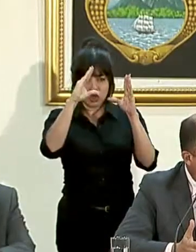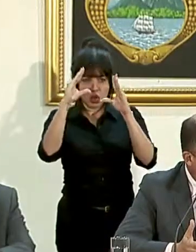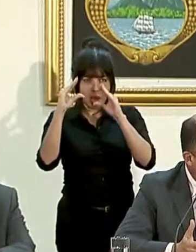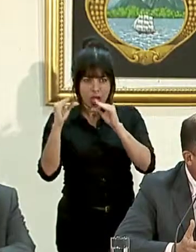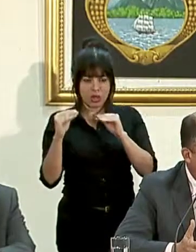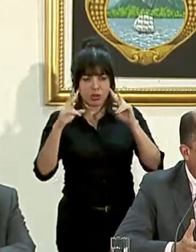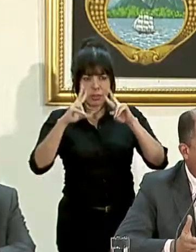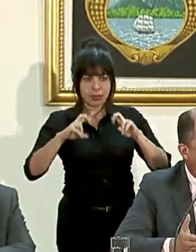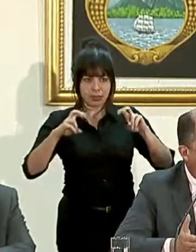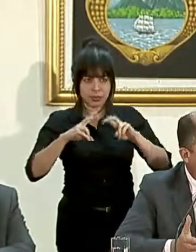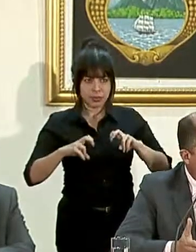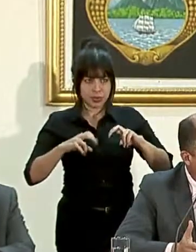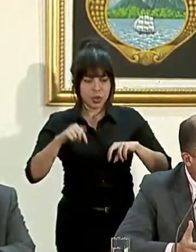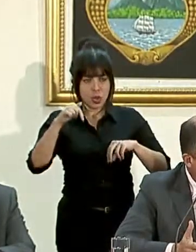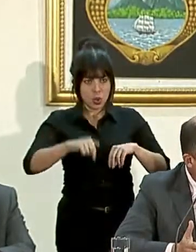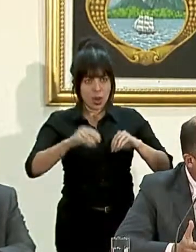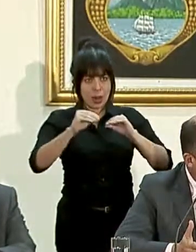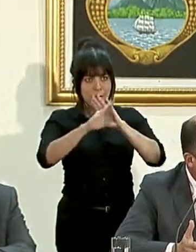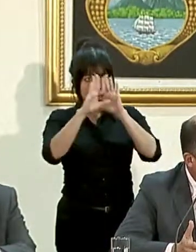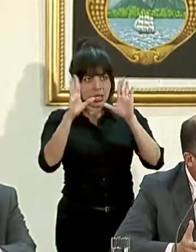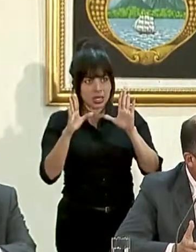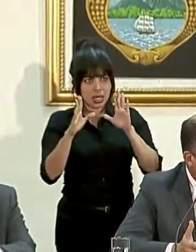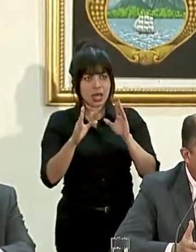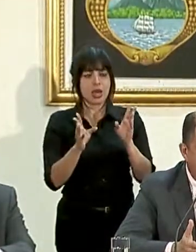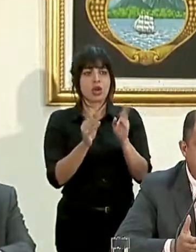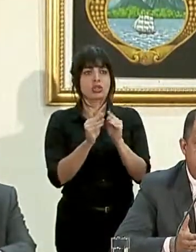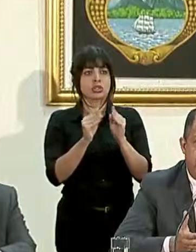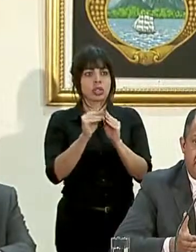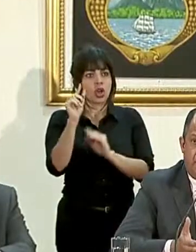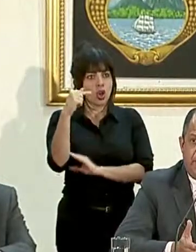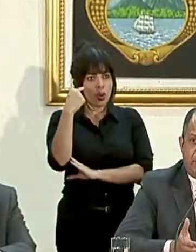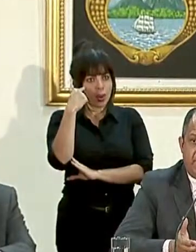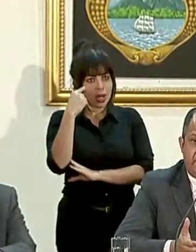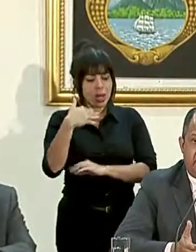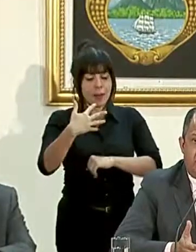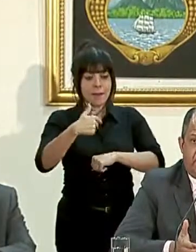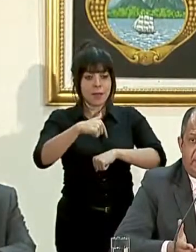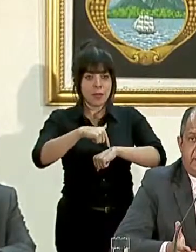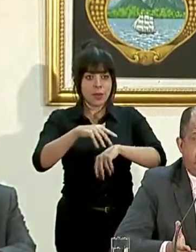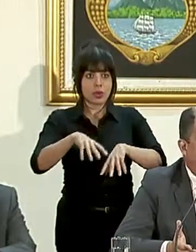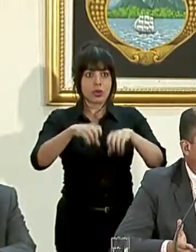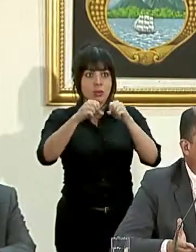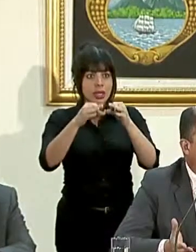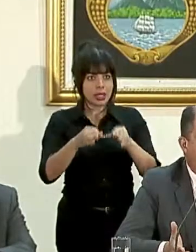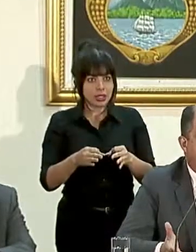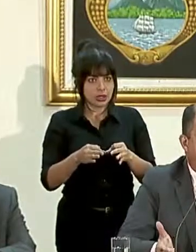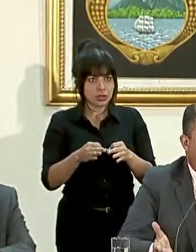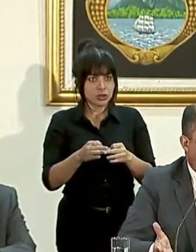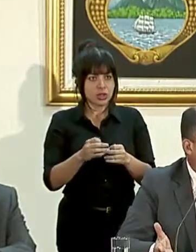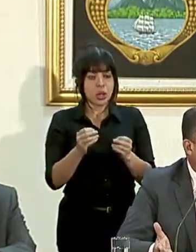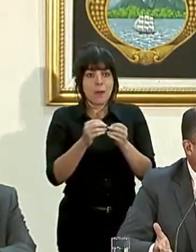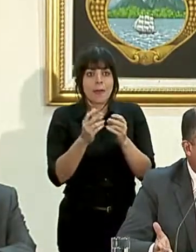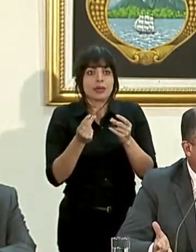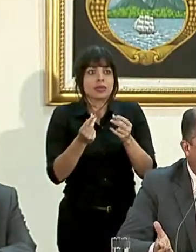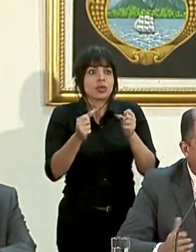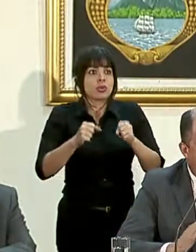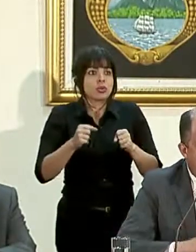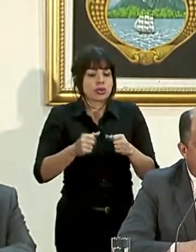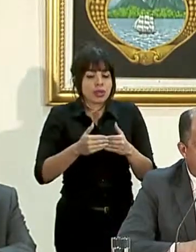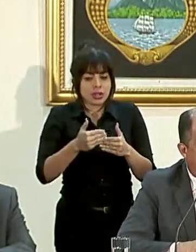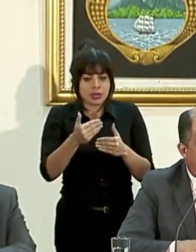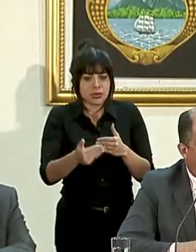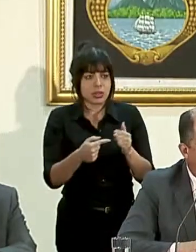para analizarlo, hoy en la mañana tuvimos consejo de gobierno y en el momento en que se toma esa decisión es lo más pronto posible después de